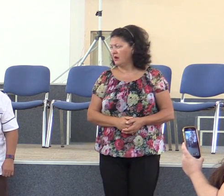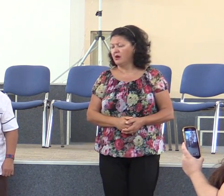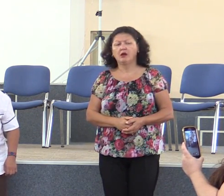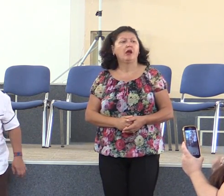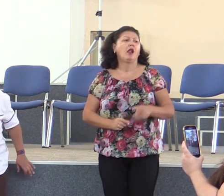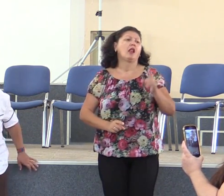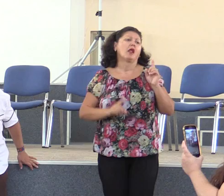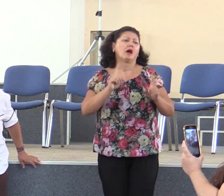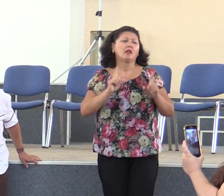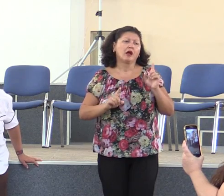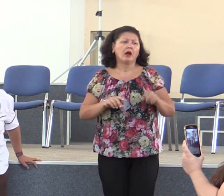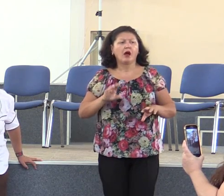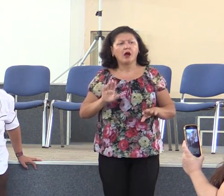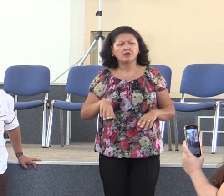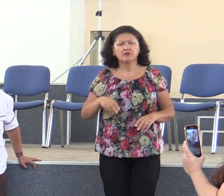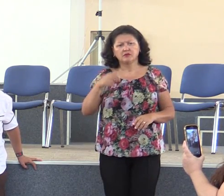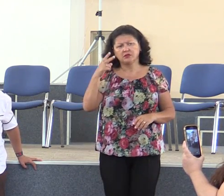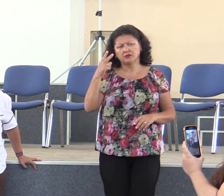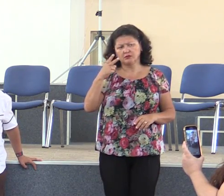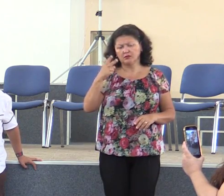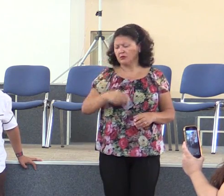Dacă ar fi două?